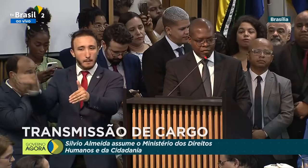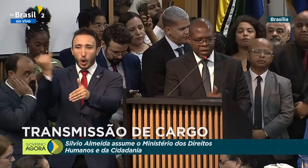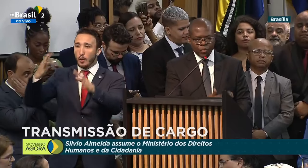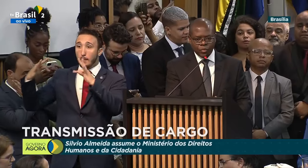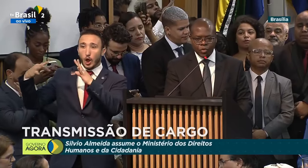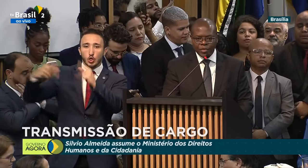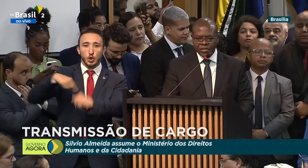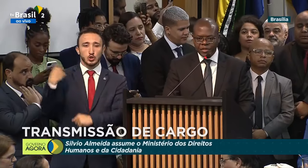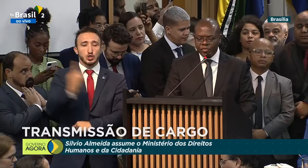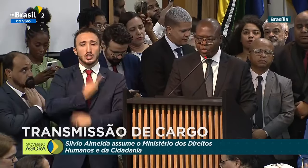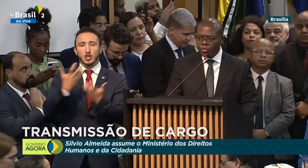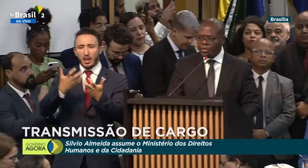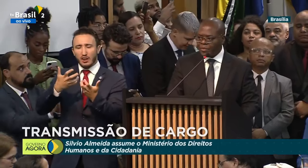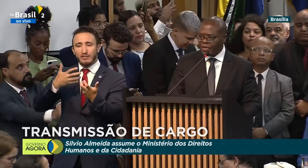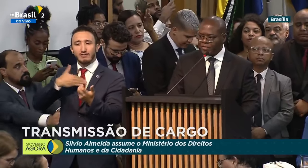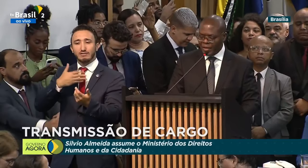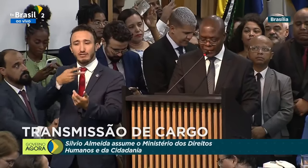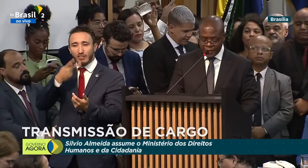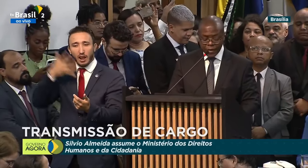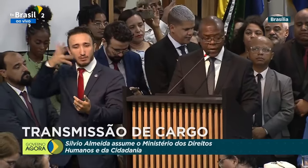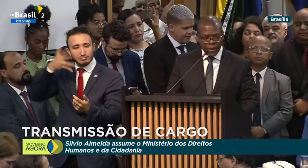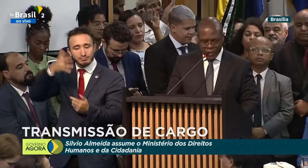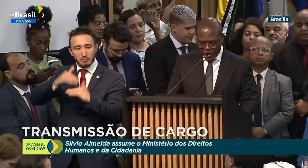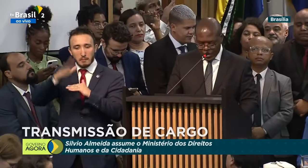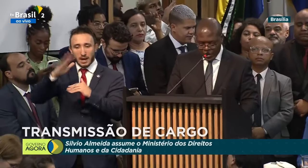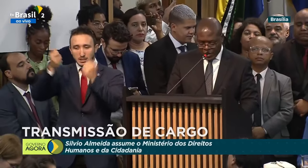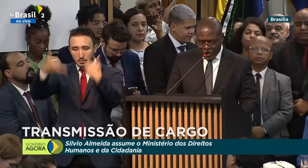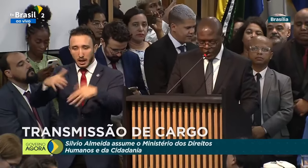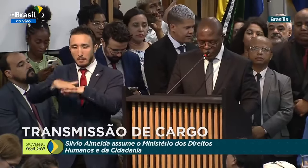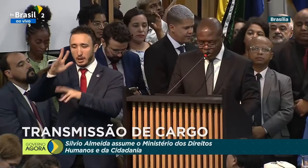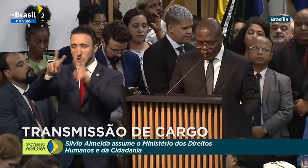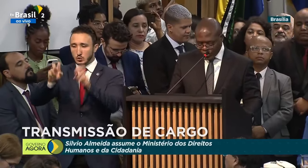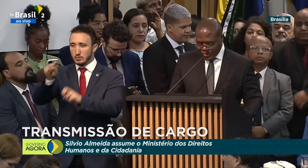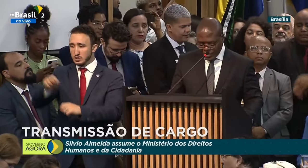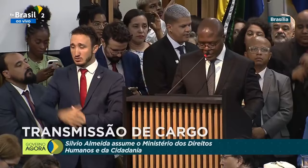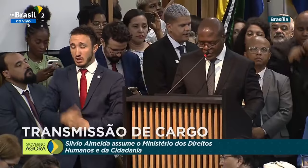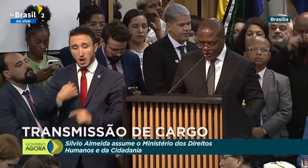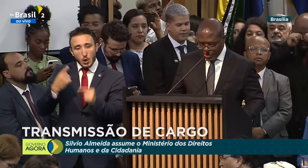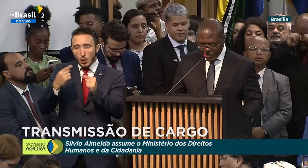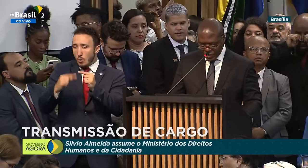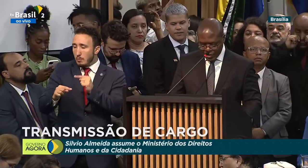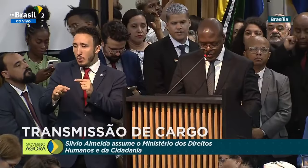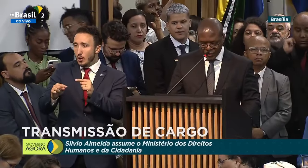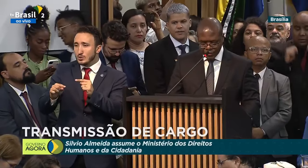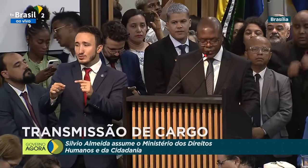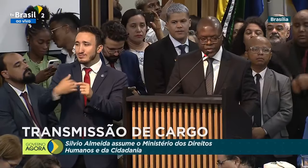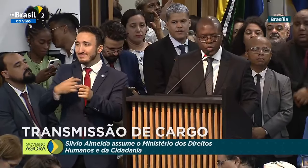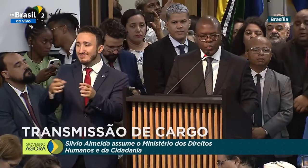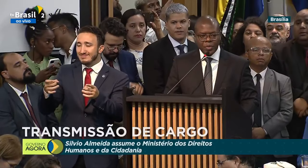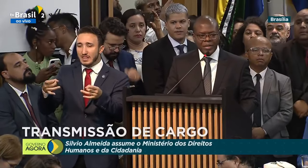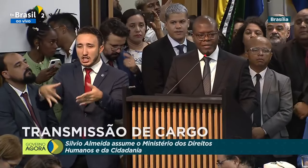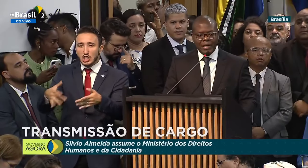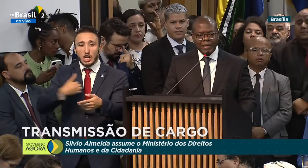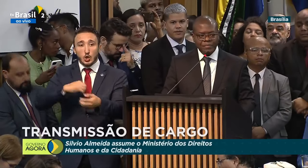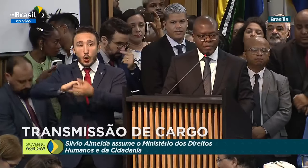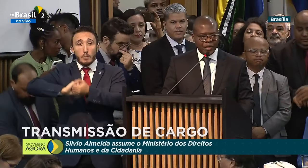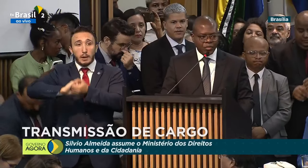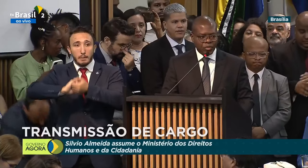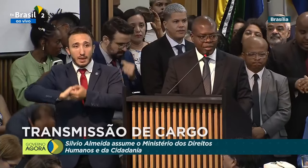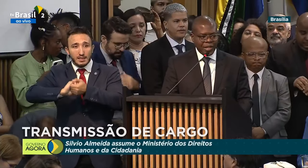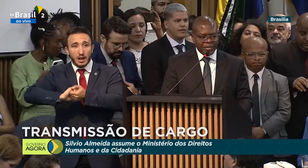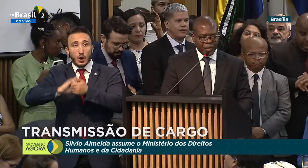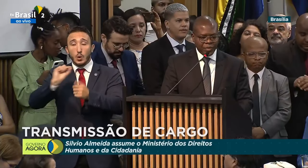eu quero falar um pouco mais disso ao longo da minha fala eu não posso deixar também de cumprimentar